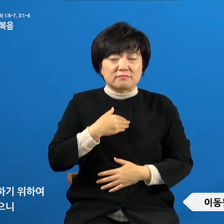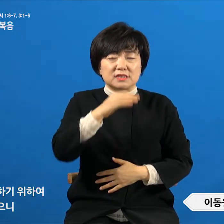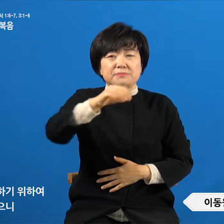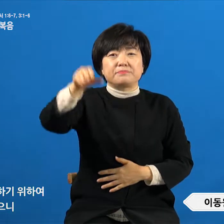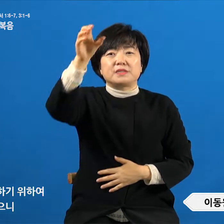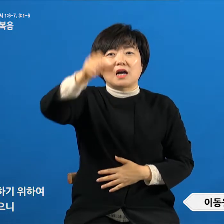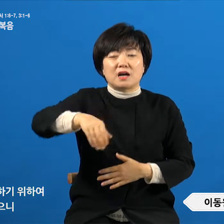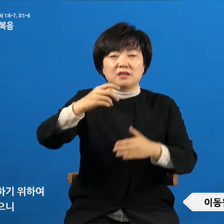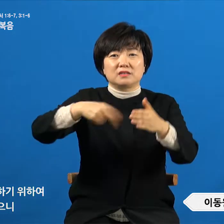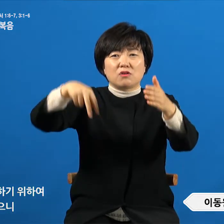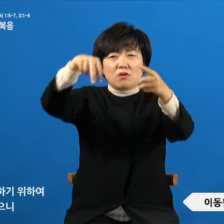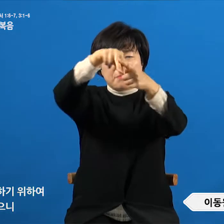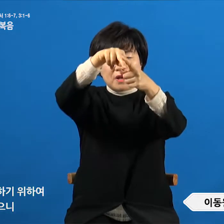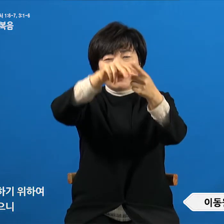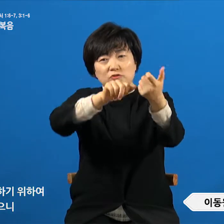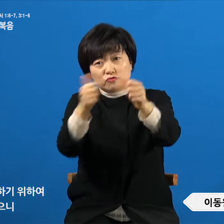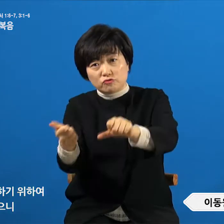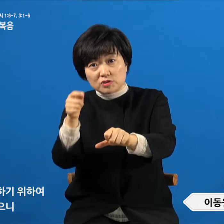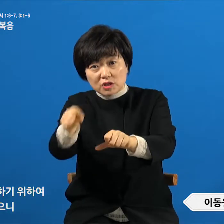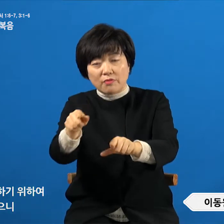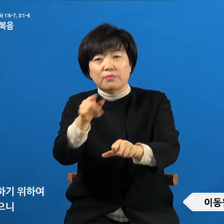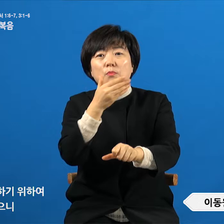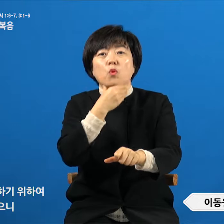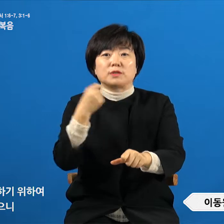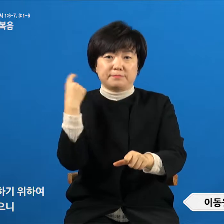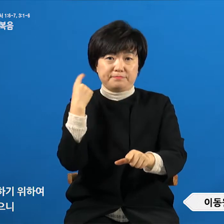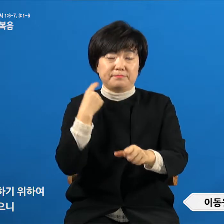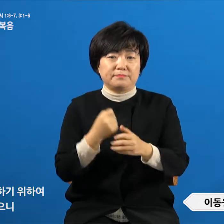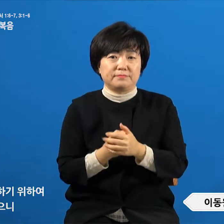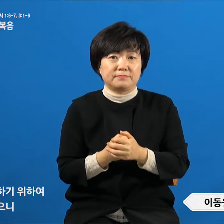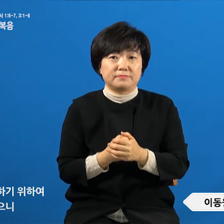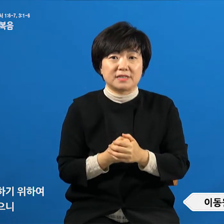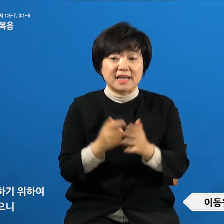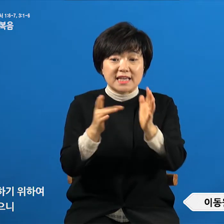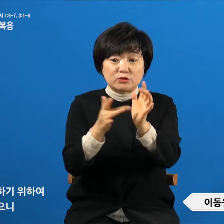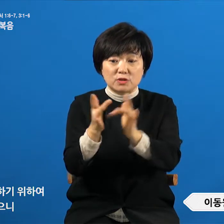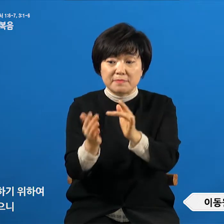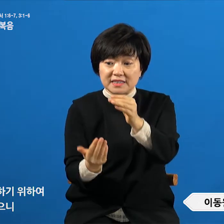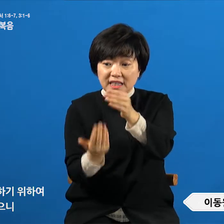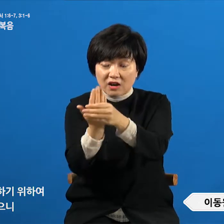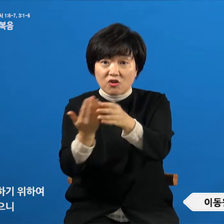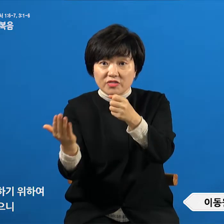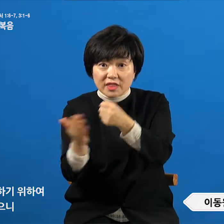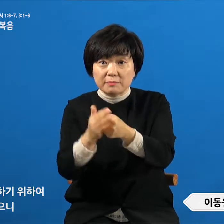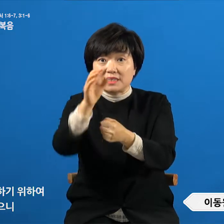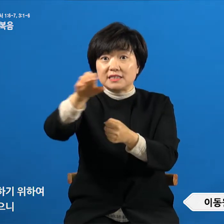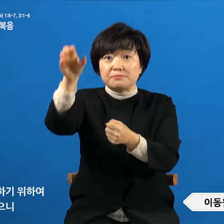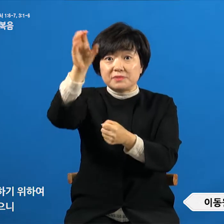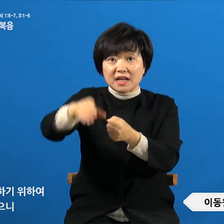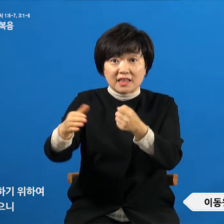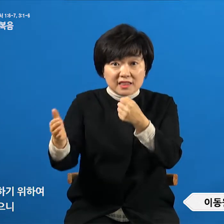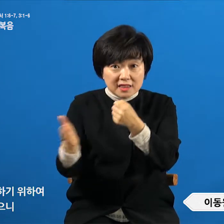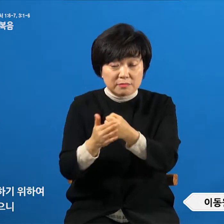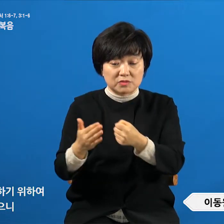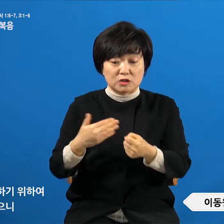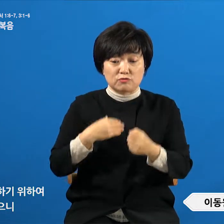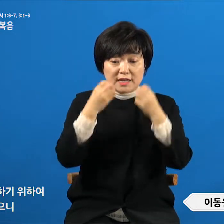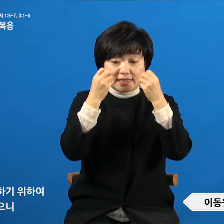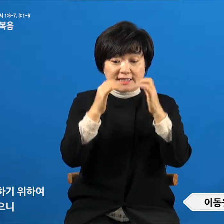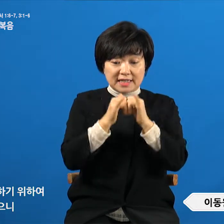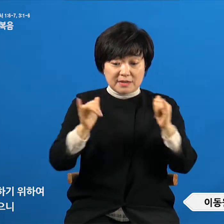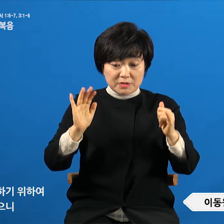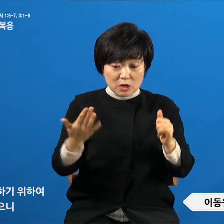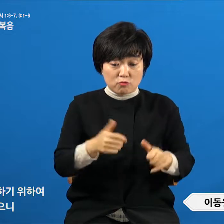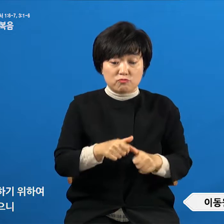몸을 십자가에서 드려주신 것, 그것이 복음이라고. 그 예수님의 사건 때문에, 십자가 때문에 우리가 새 사람이